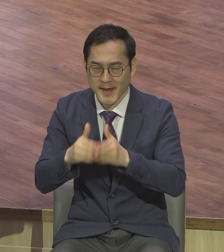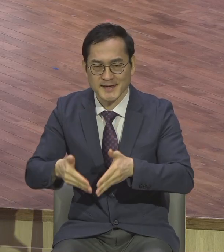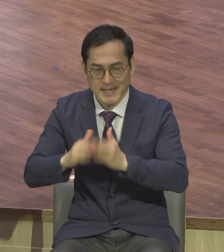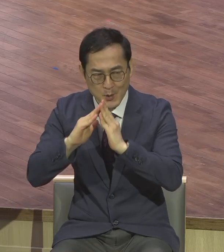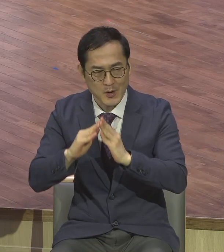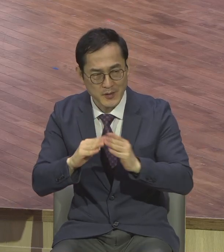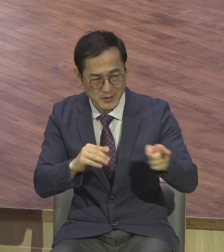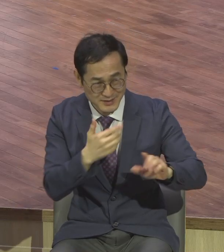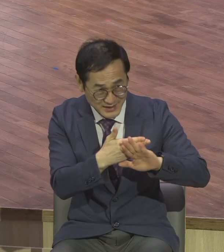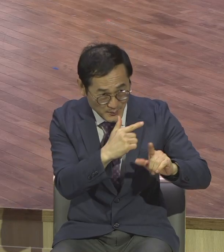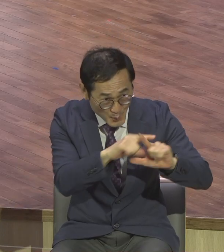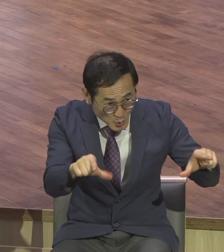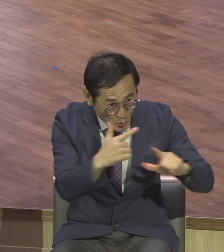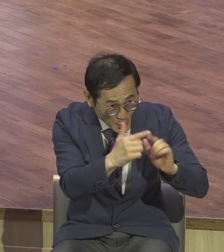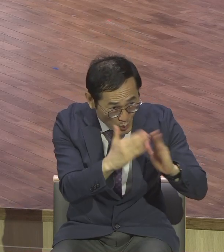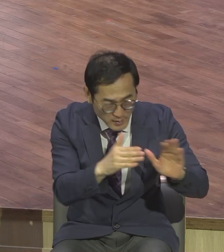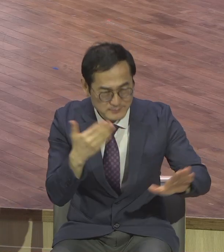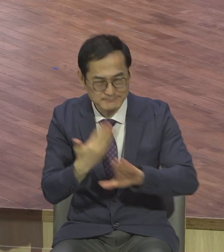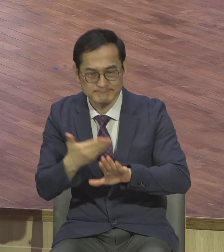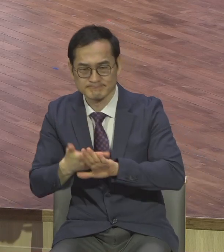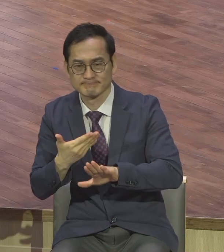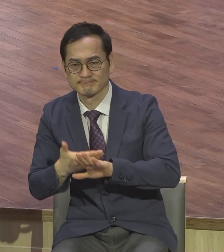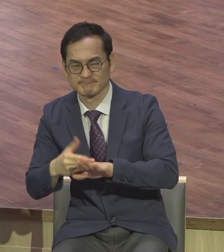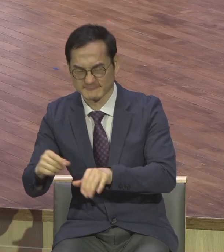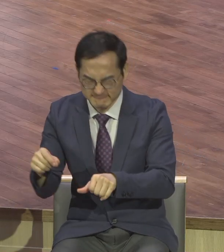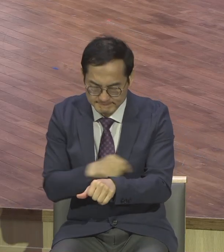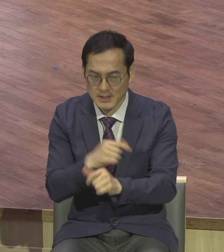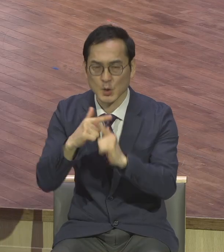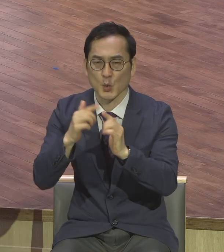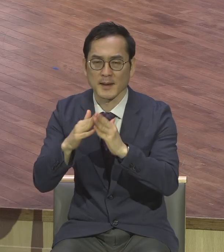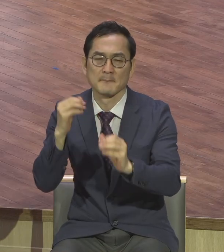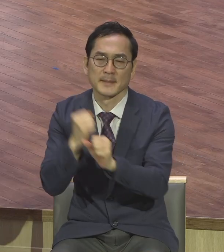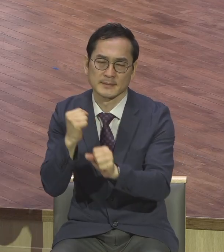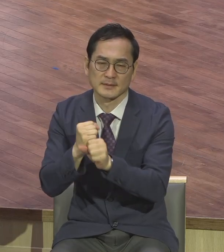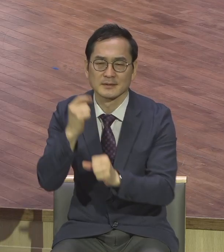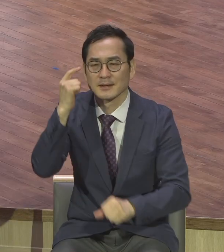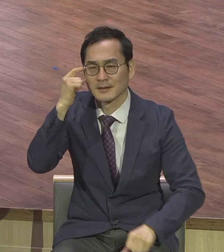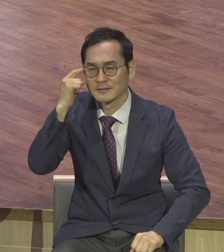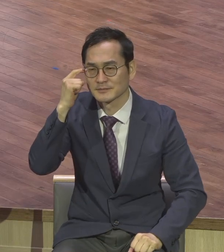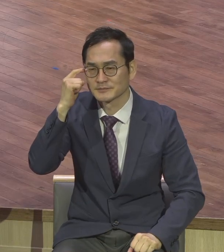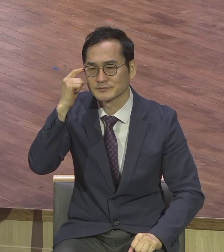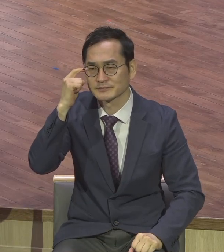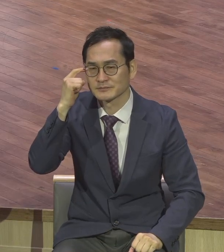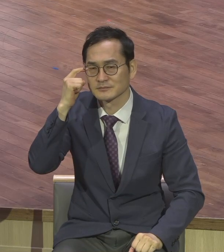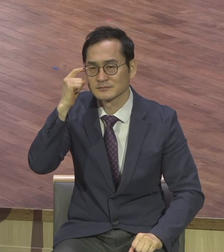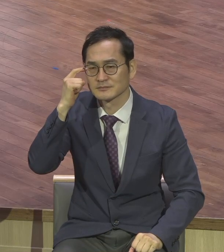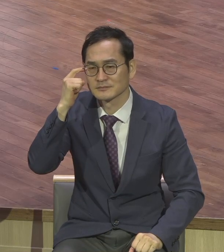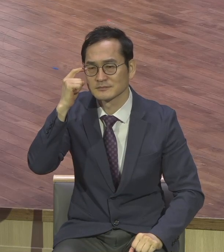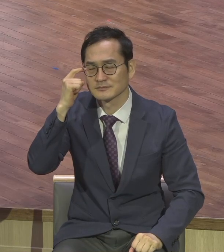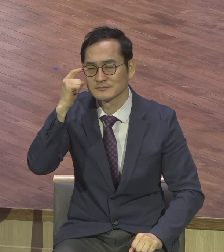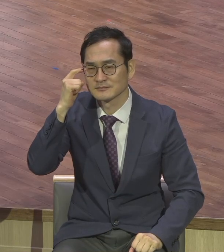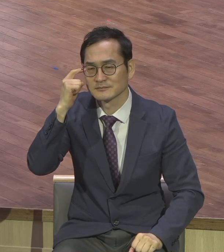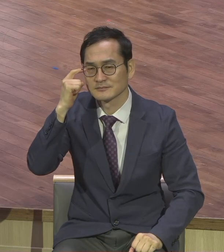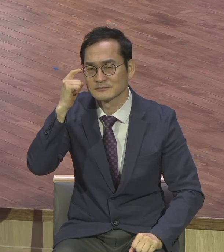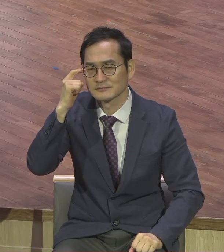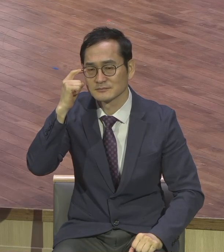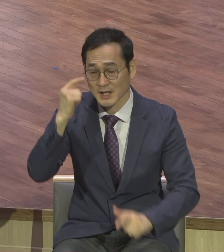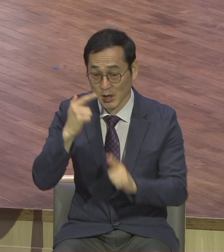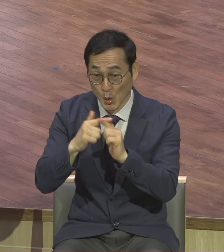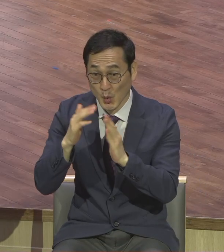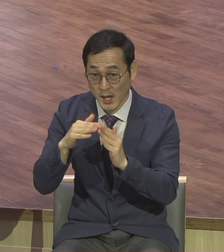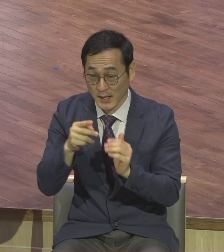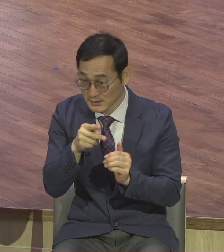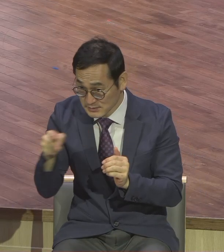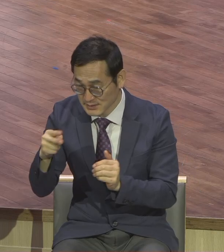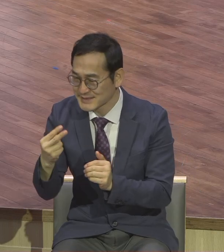되겠다. 그러한 중심을 가지고 개척을 했습니다. 그 중심은 지금도 변함없고 교회는 생명 살리는